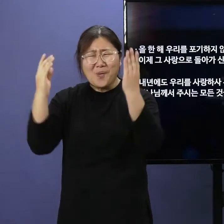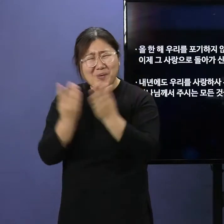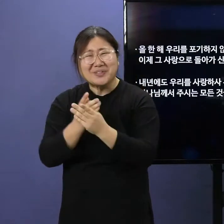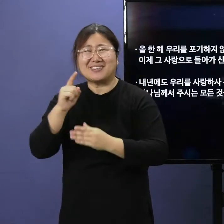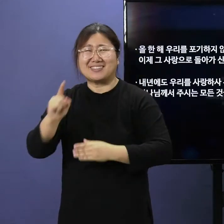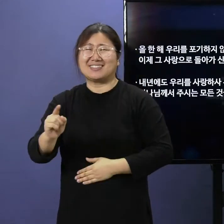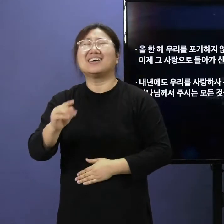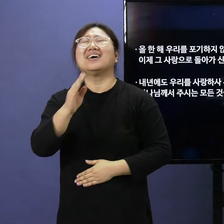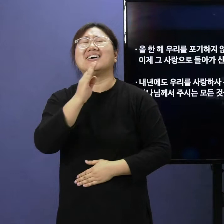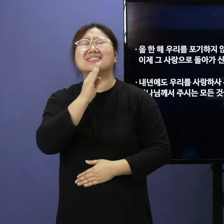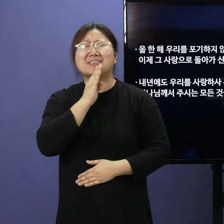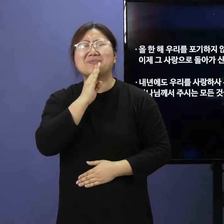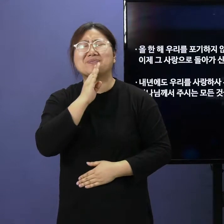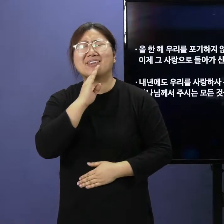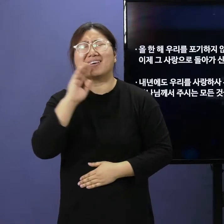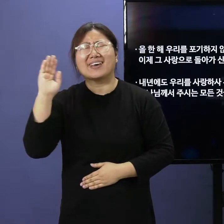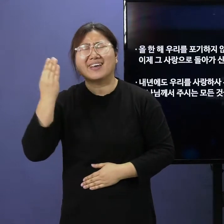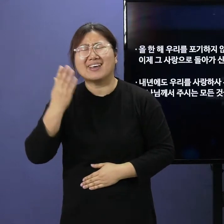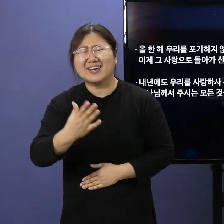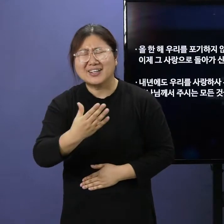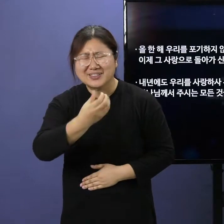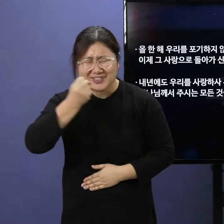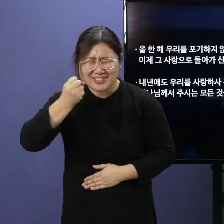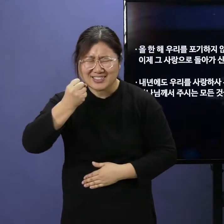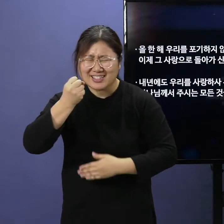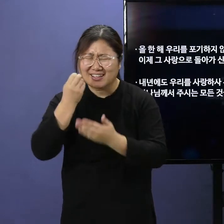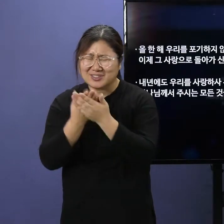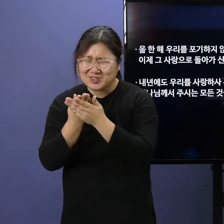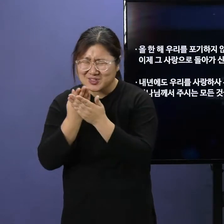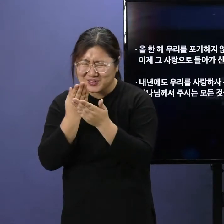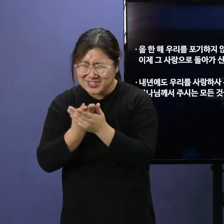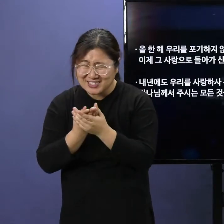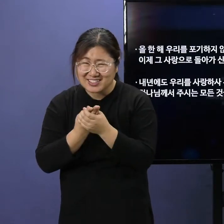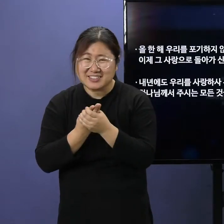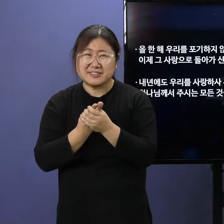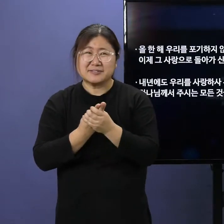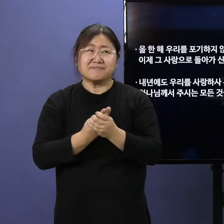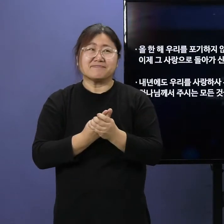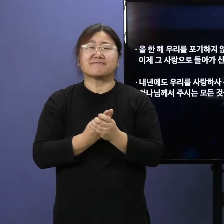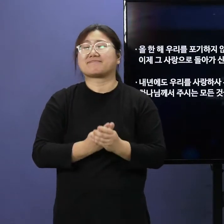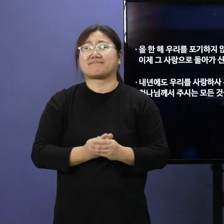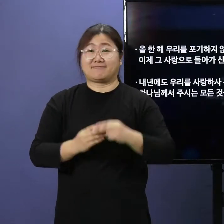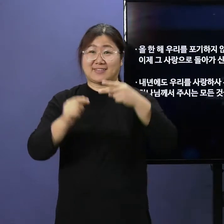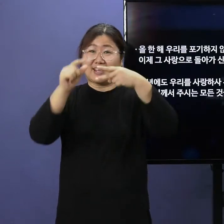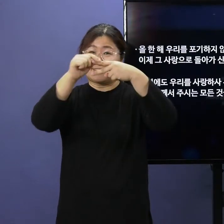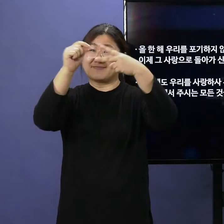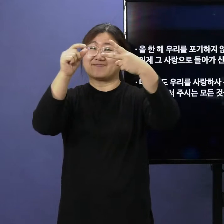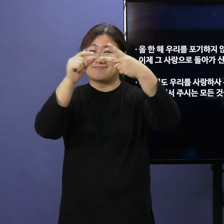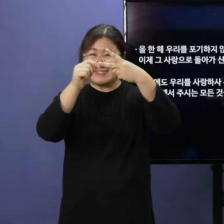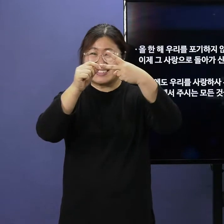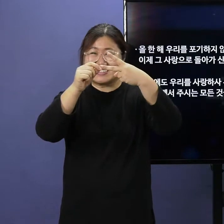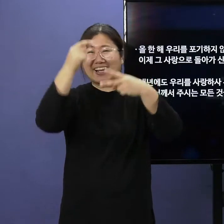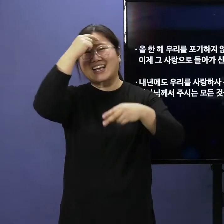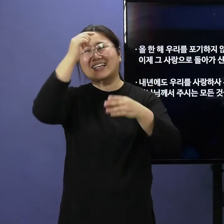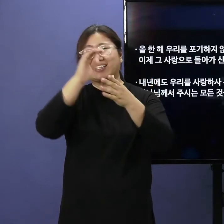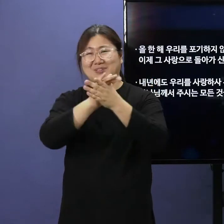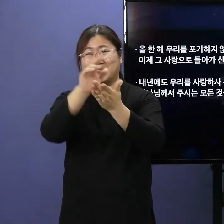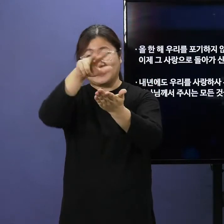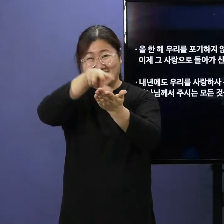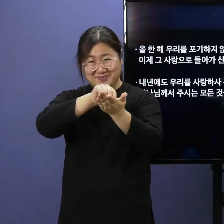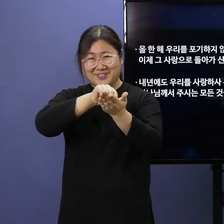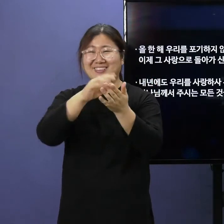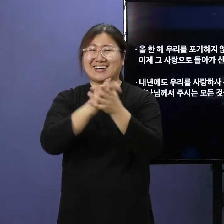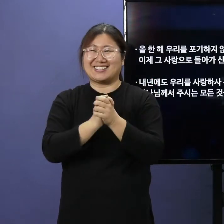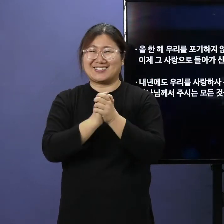것을 참되게 누리게 하여 주옵소서. 우리 이 두 기도 제목을 가지고